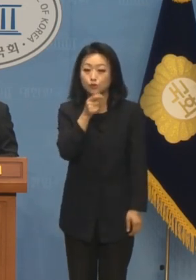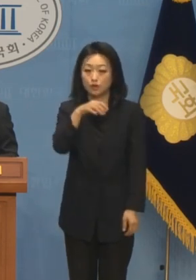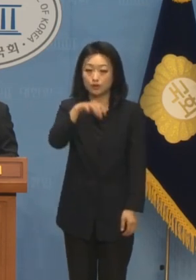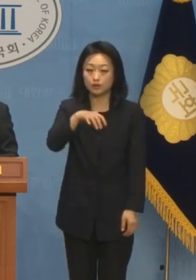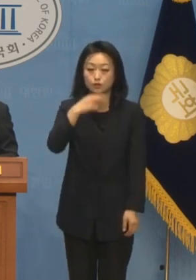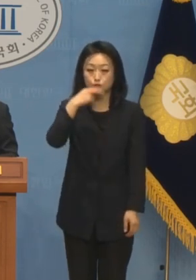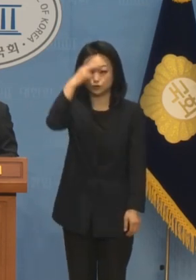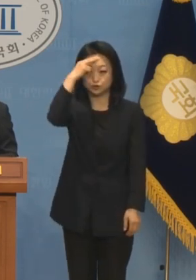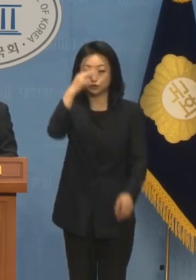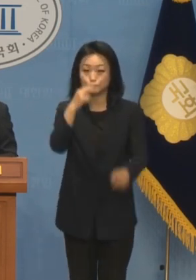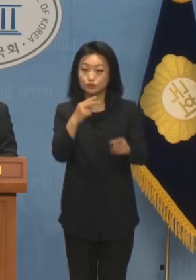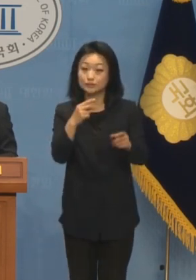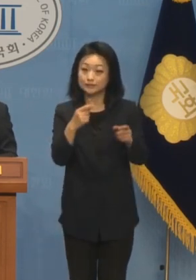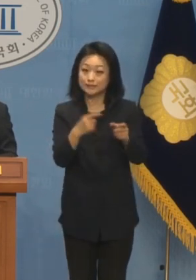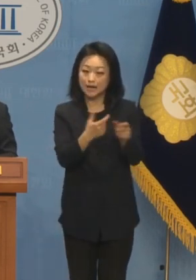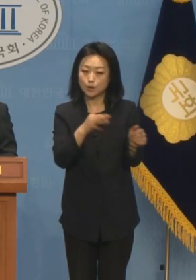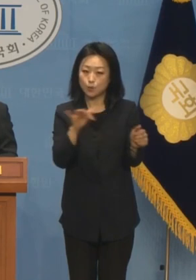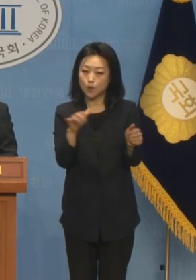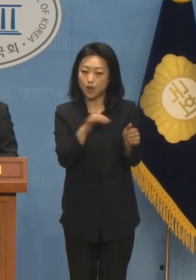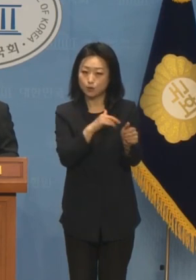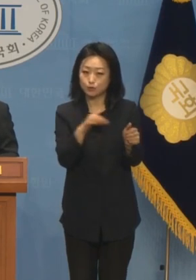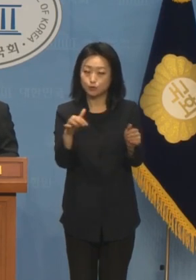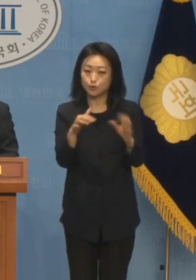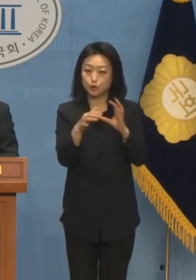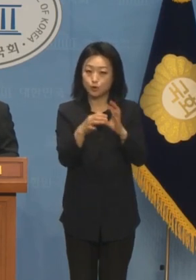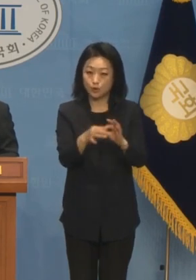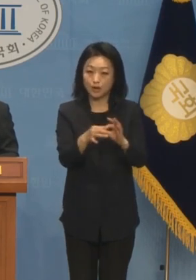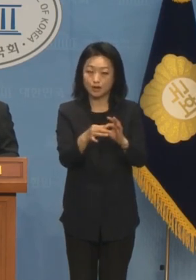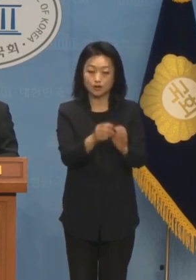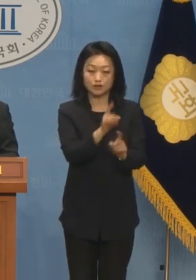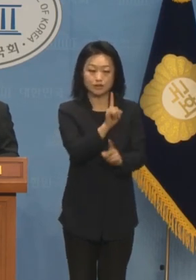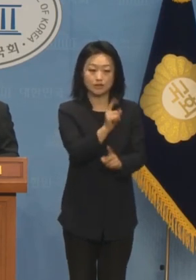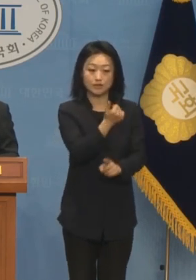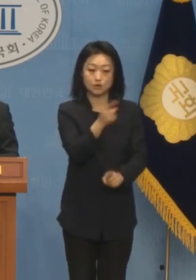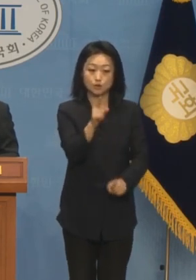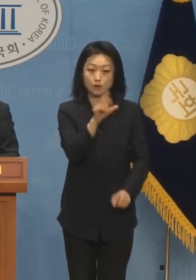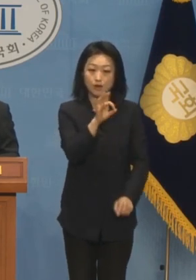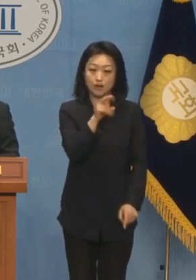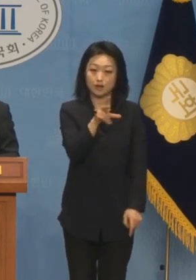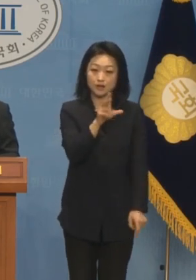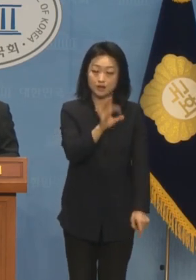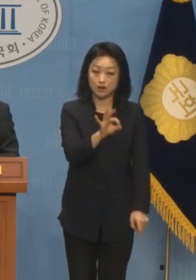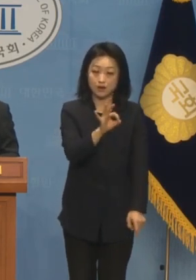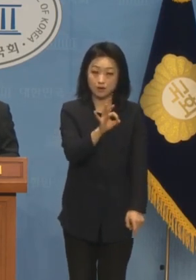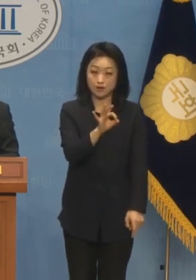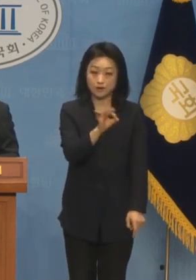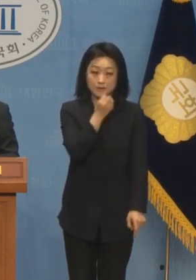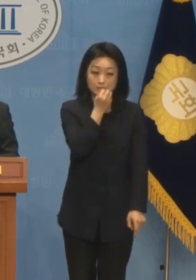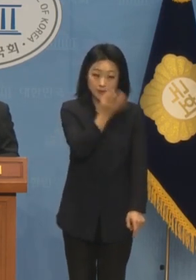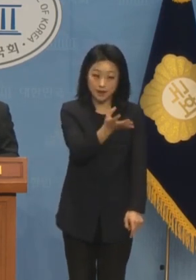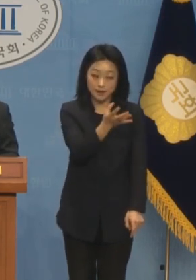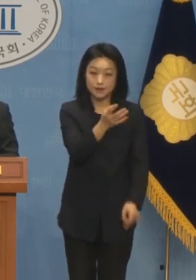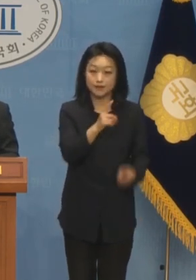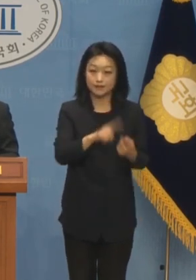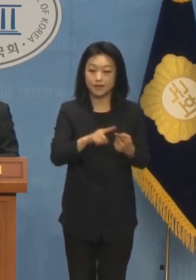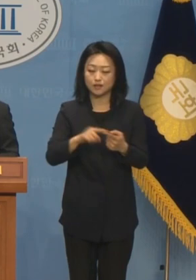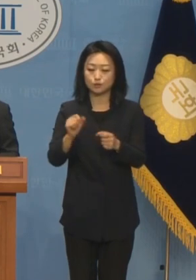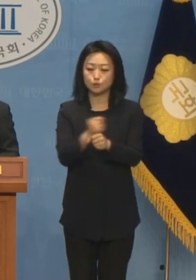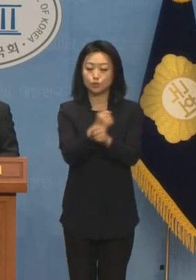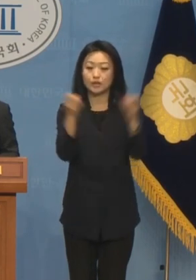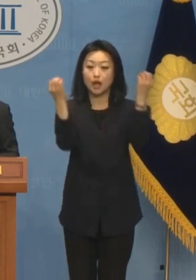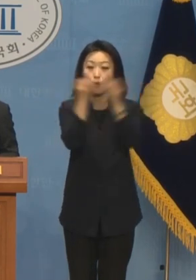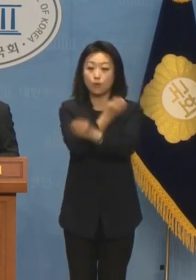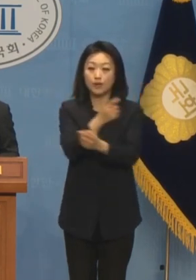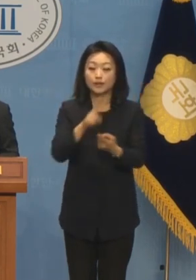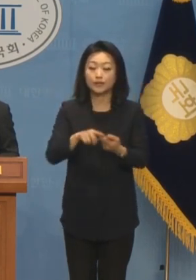술자리 회유 진술 관련해서 그 조작 의혹의 뿌리를 뽑아야 한다는 내용으로